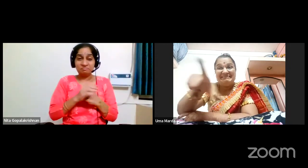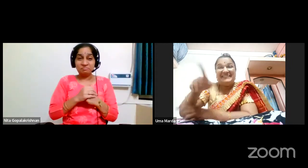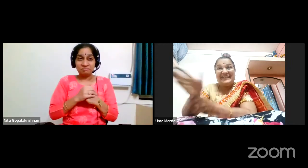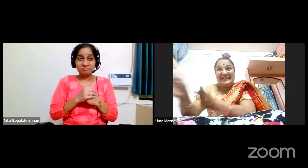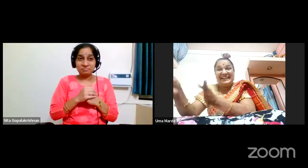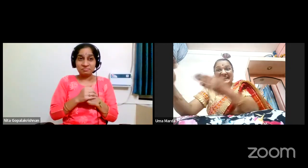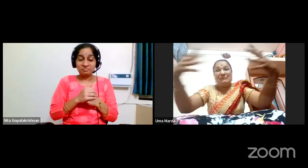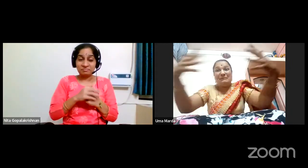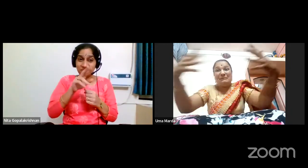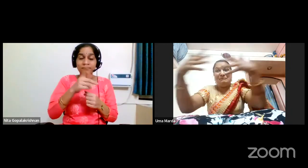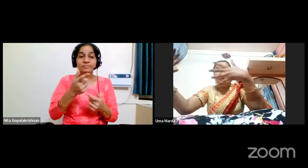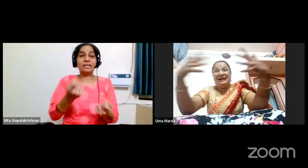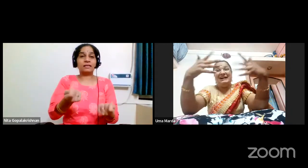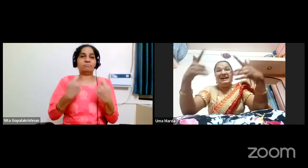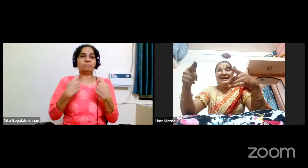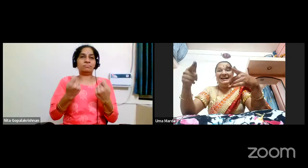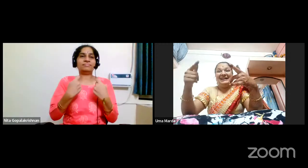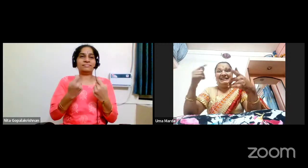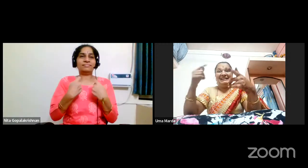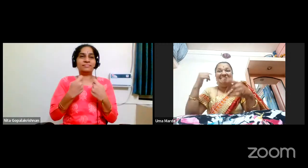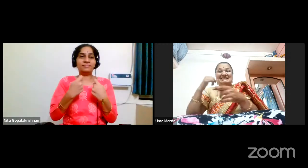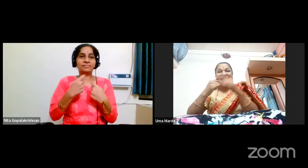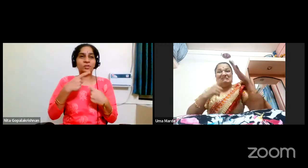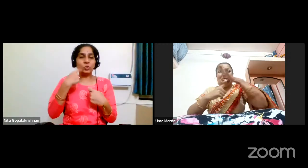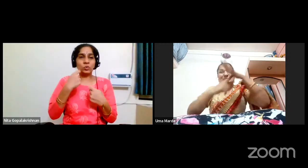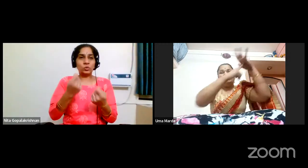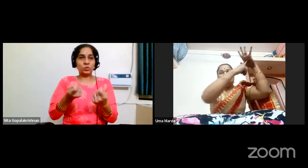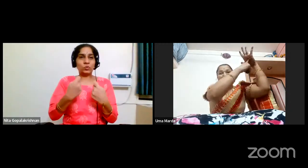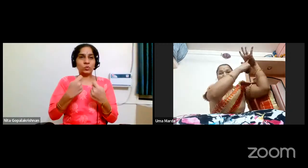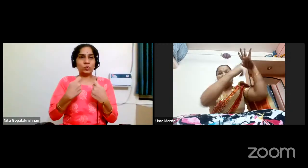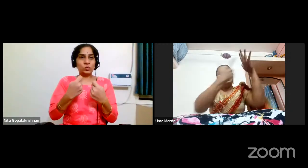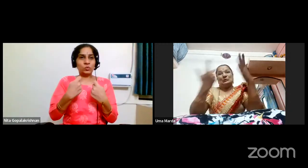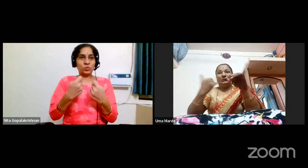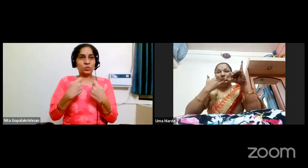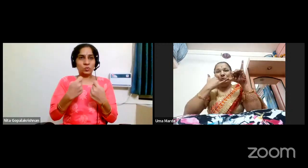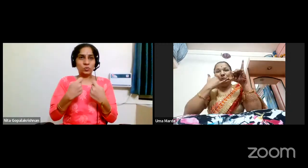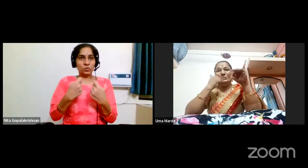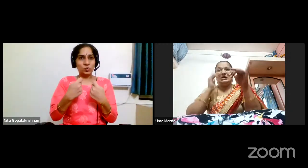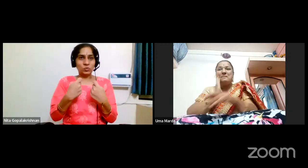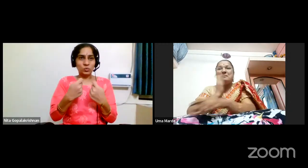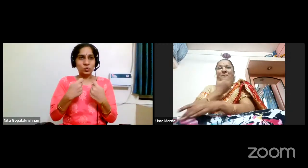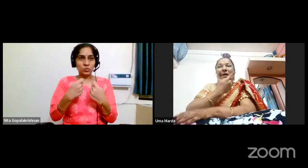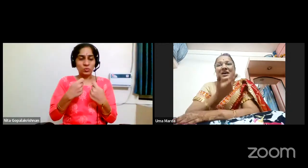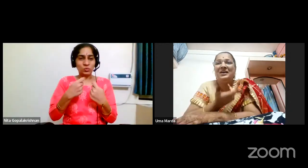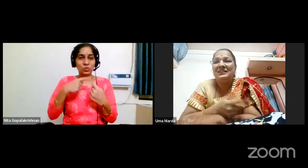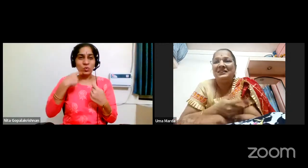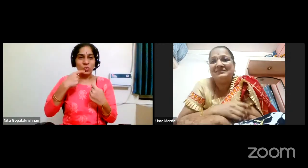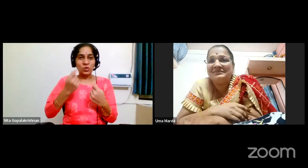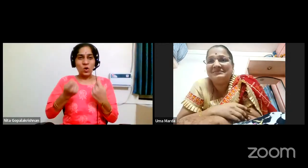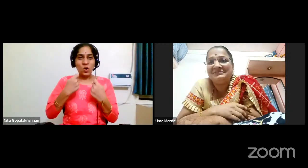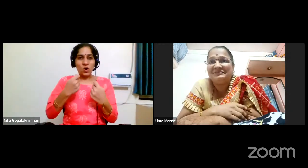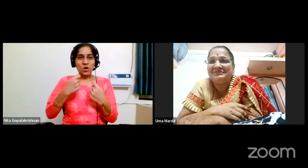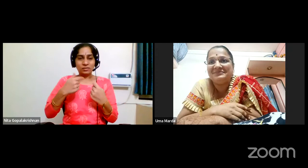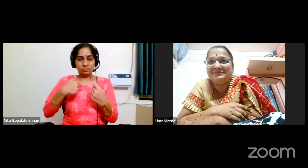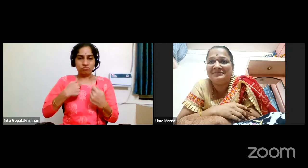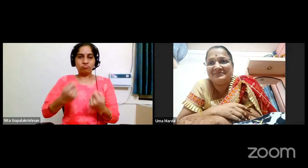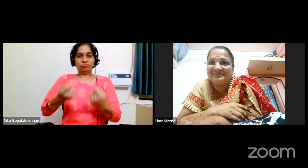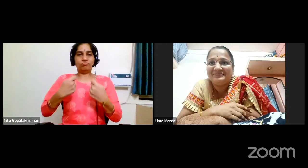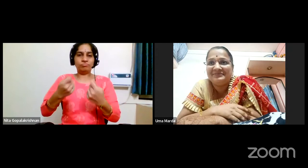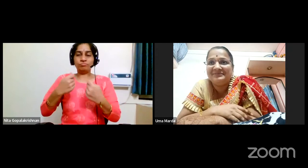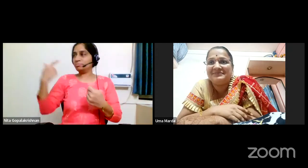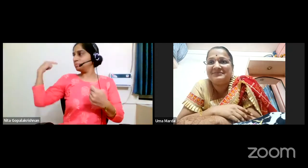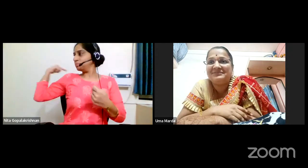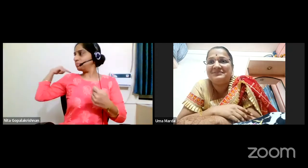जो सारथी होता है और युद्ध के मैदान में बहुत आवाज हो रही होती है, तो इसलिए